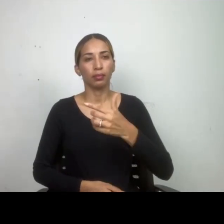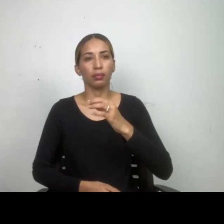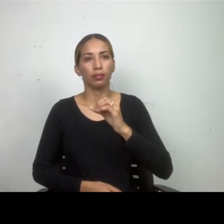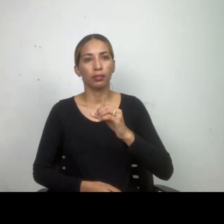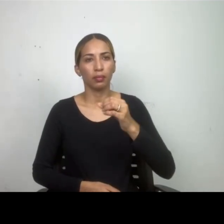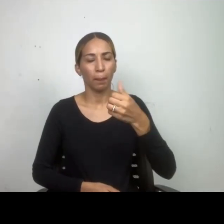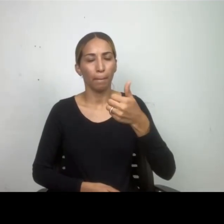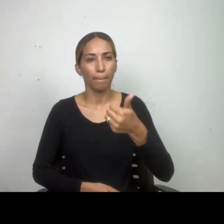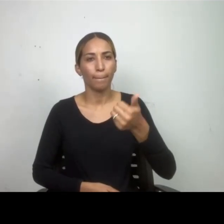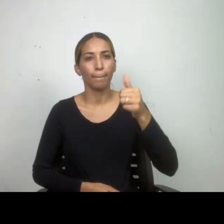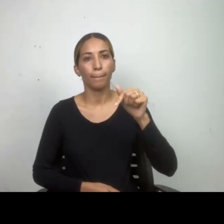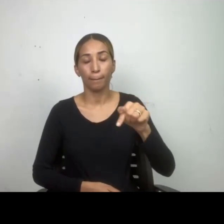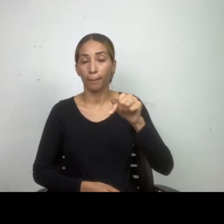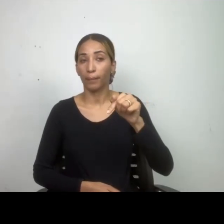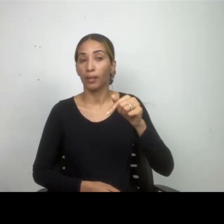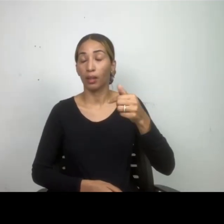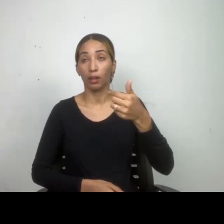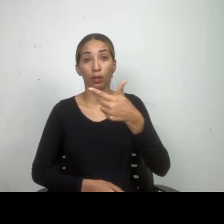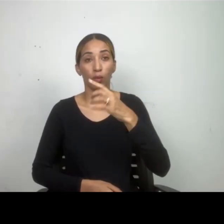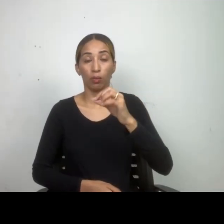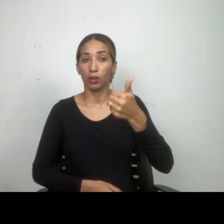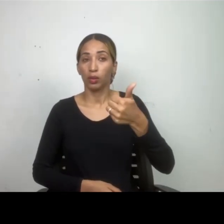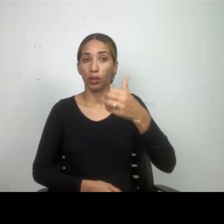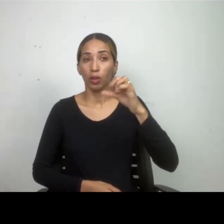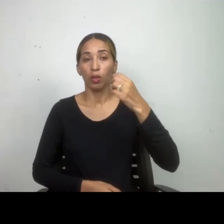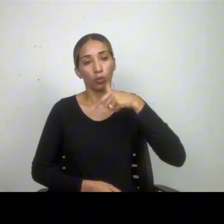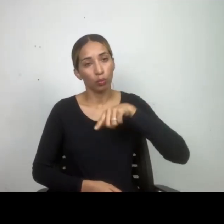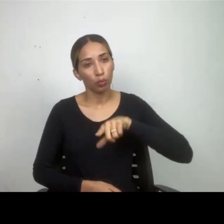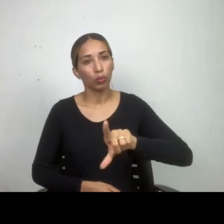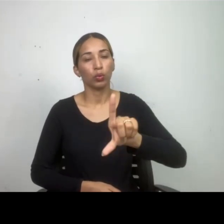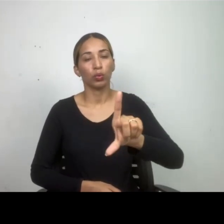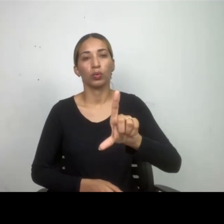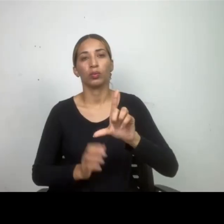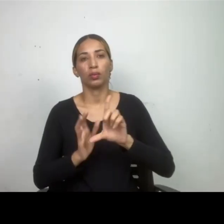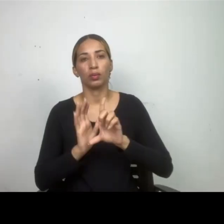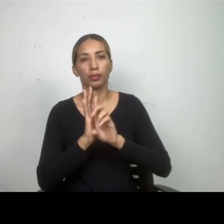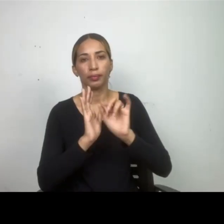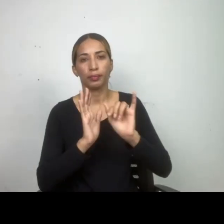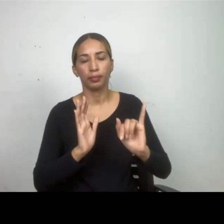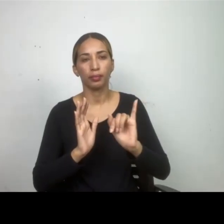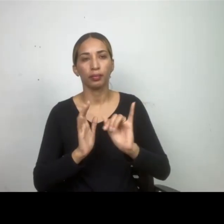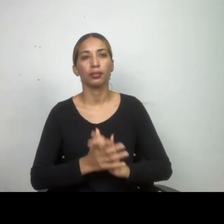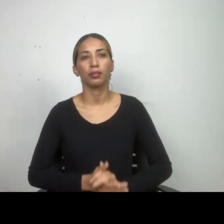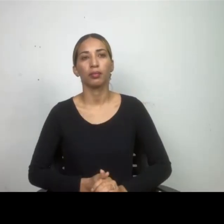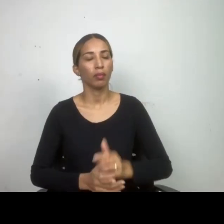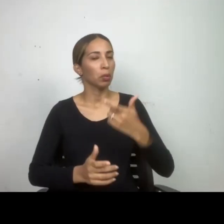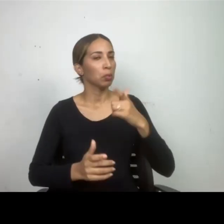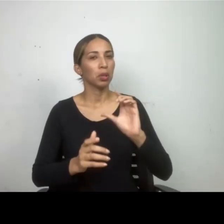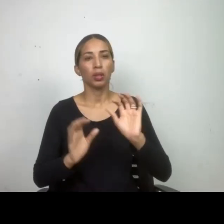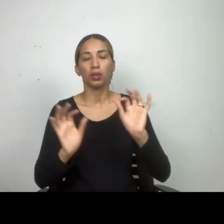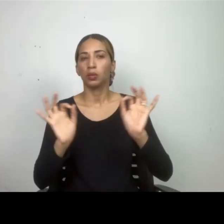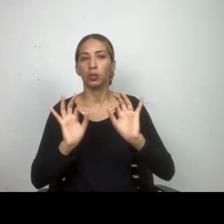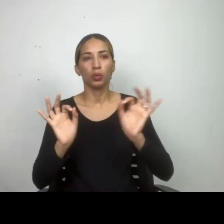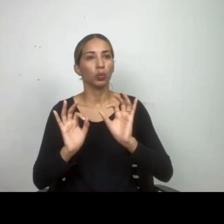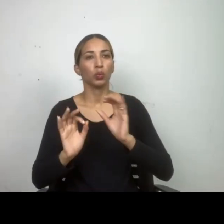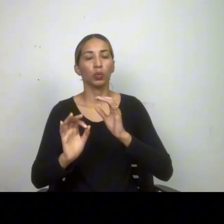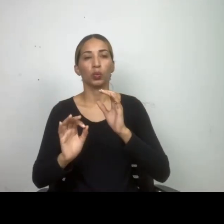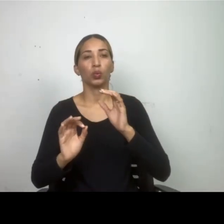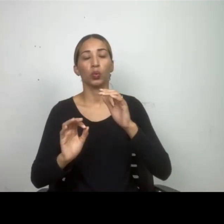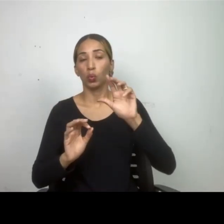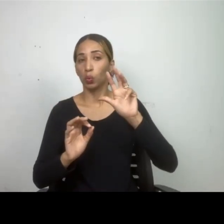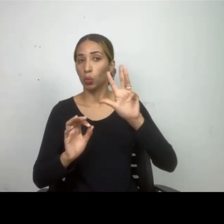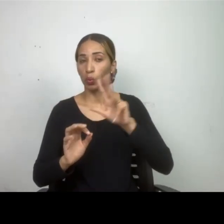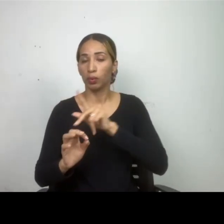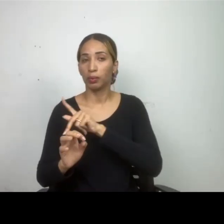continuavam vigentes, ou seja, não sofreram nenhum tipo de alteração do governo Lula nos seus 2 primeiros anos